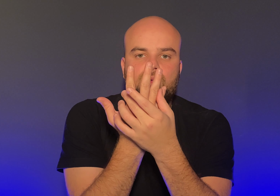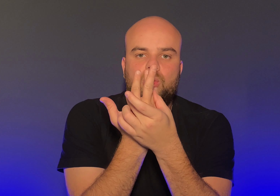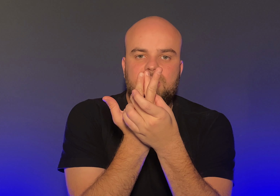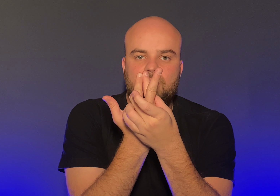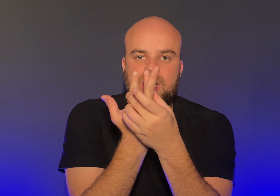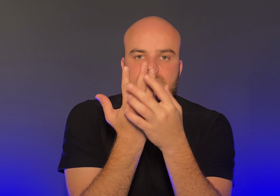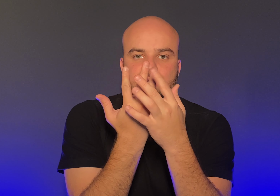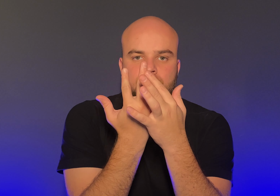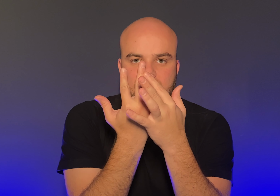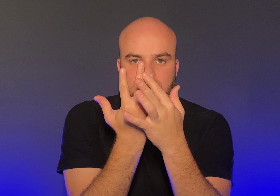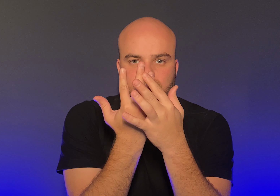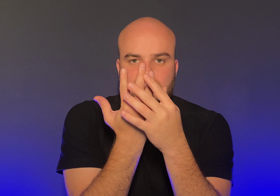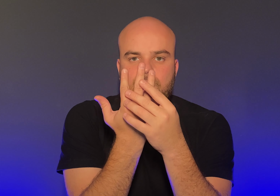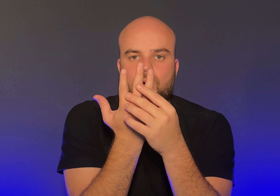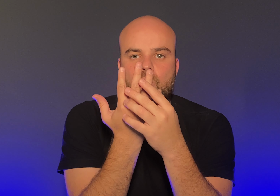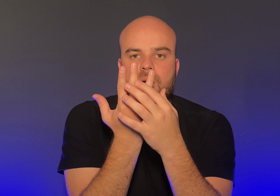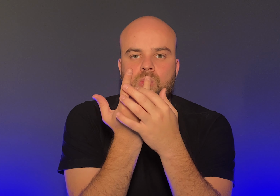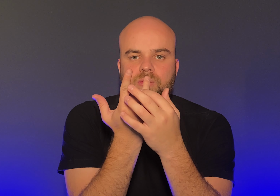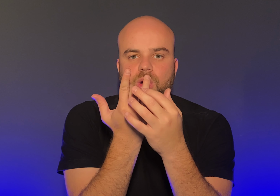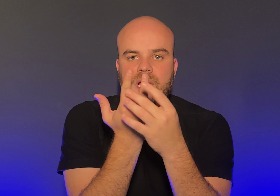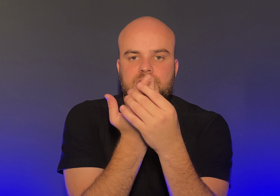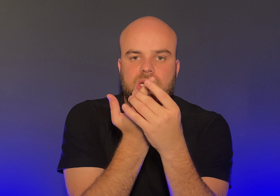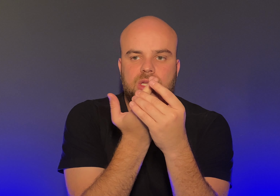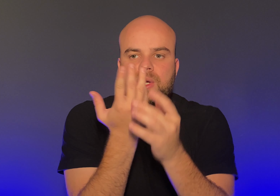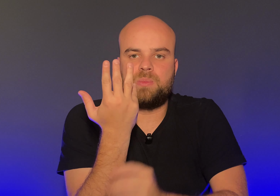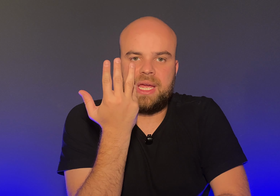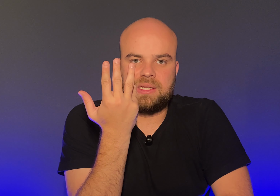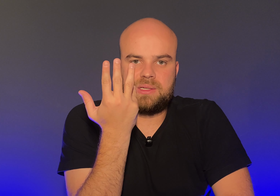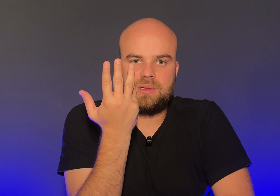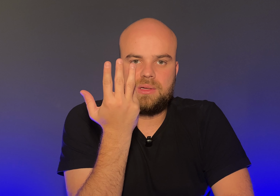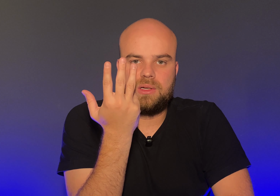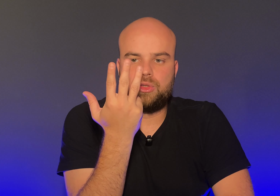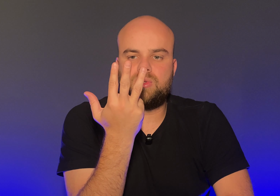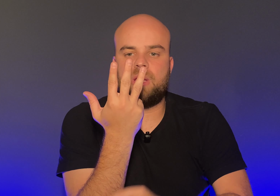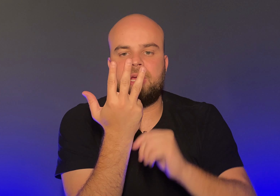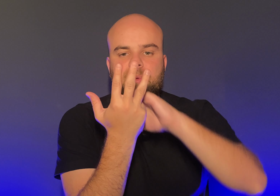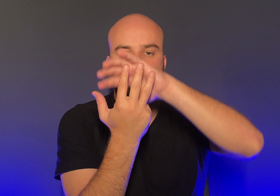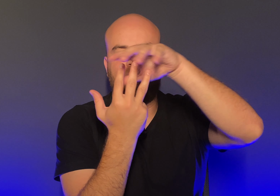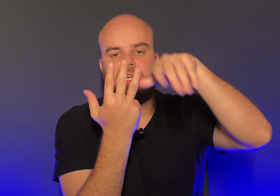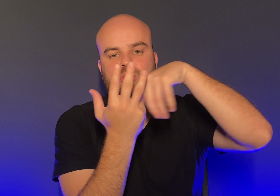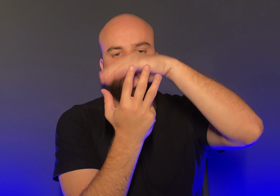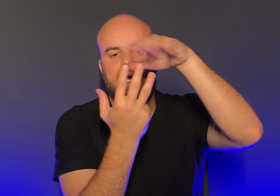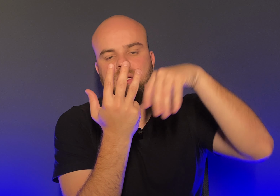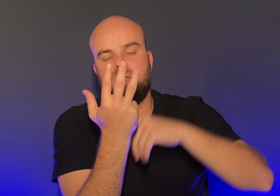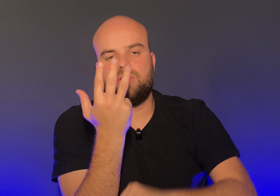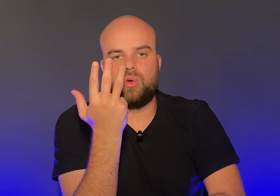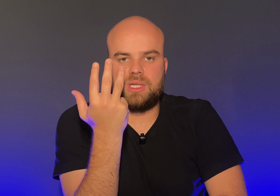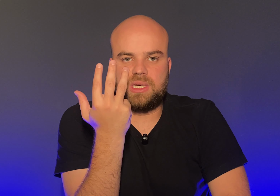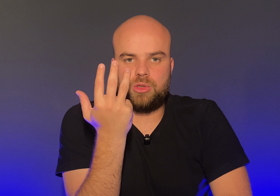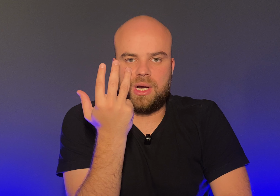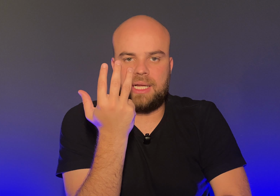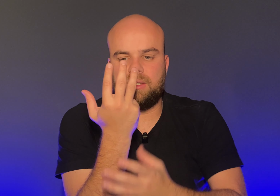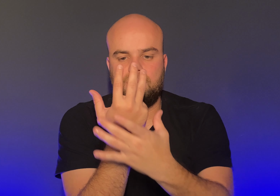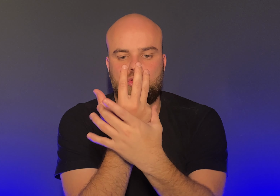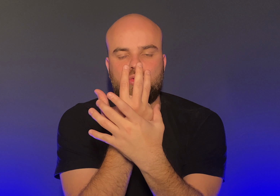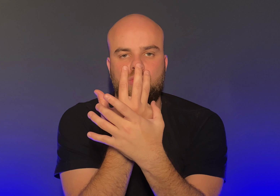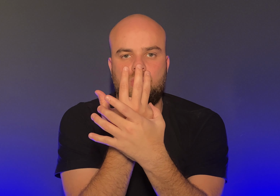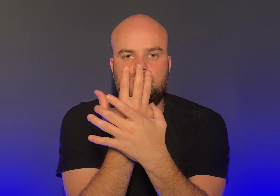são dois volantes e um meia ou é um volante e dois meias justamente para poder articular toda essa jogada junto com